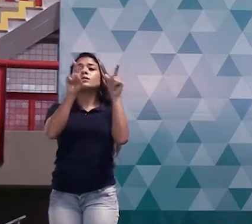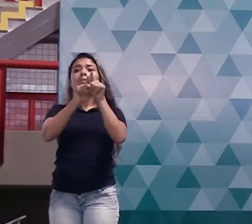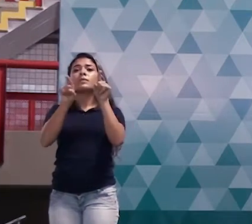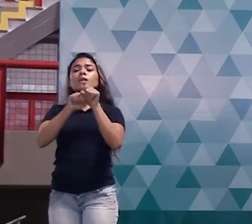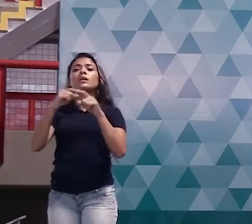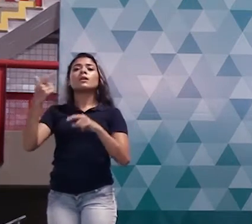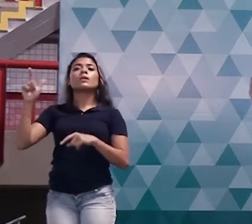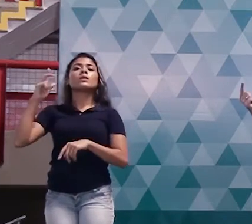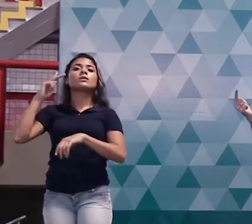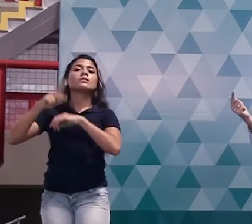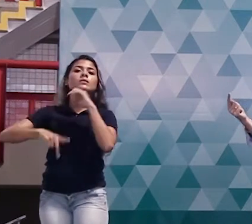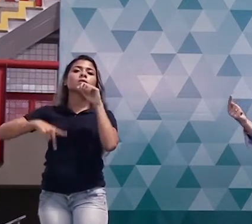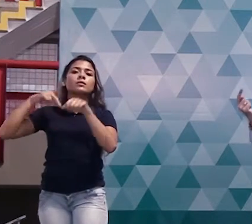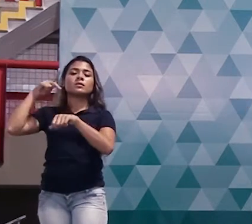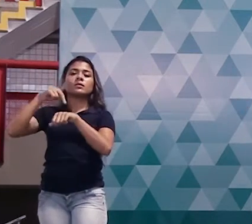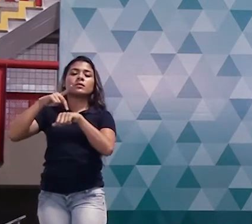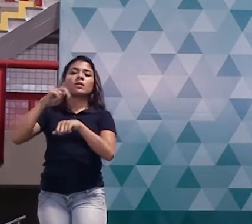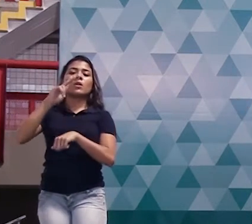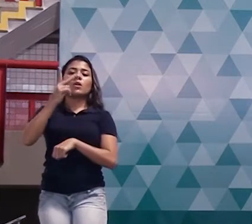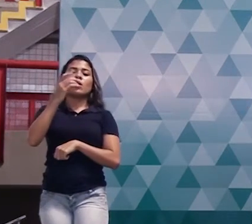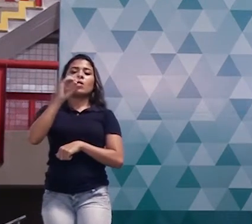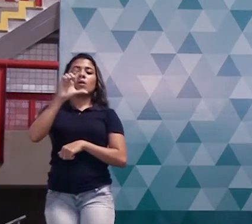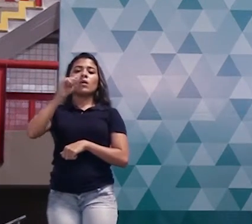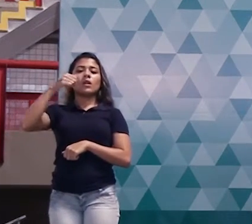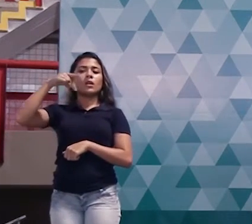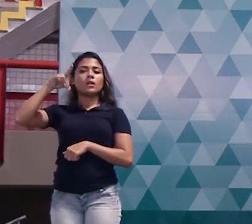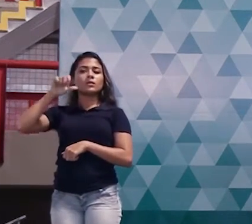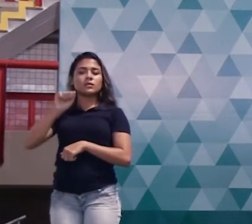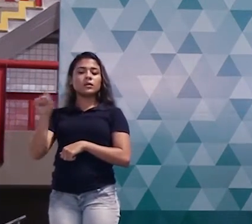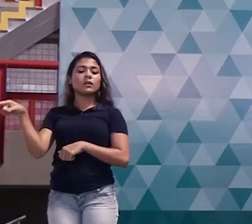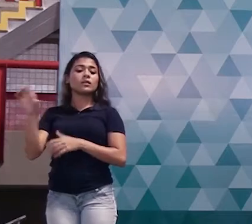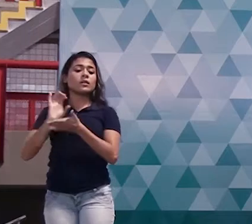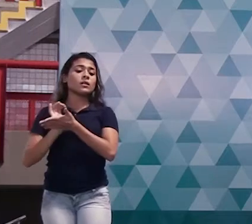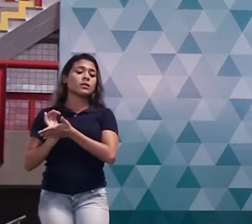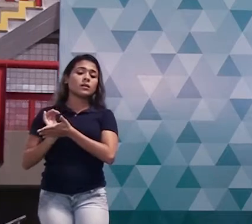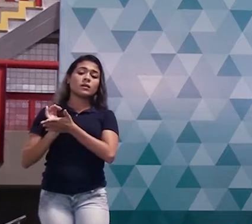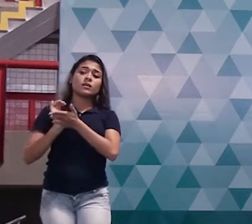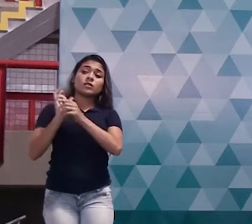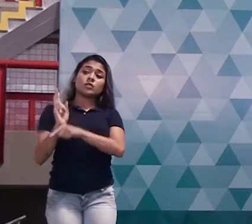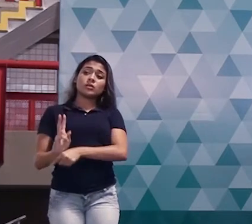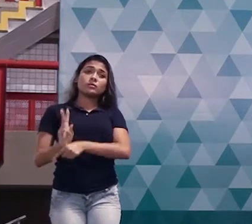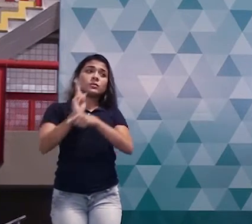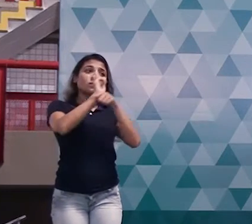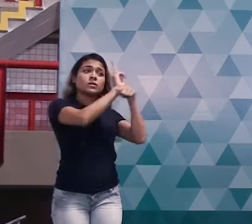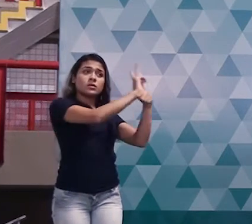Índias e do Banco de Amsterdã, emprestava dinheiro para Portugal, que Portugal não tinha dinheiro para investir no Brasil.